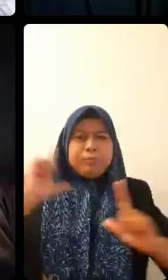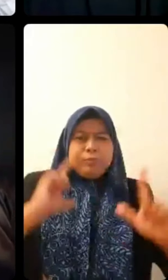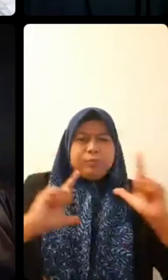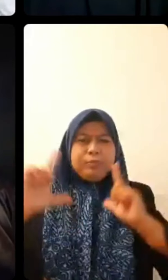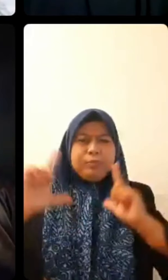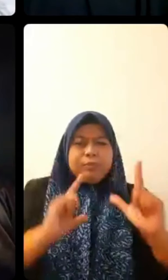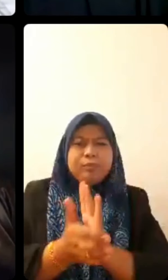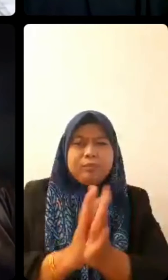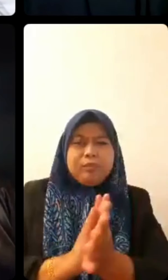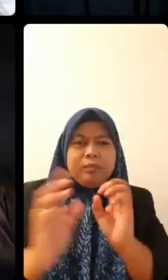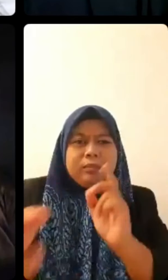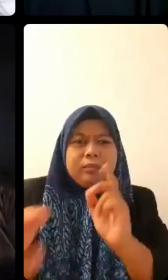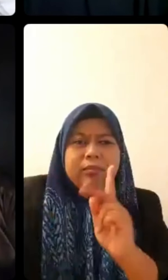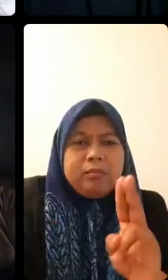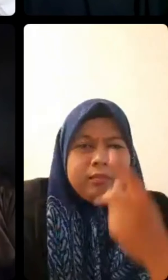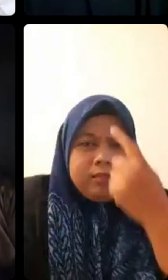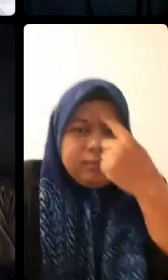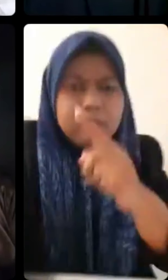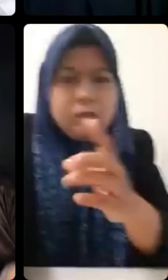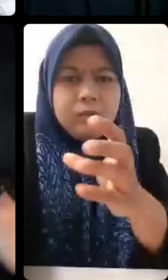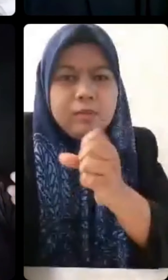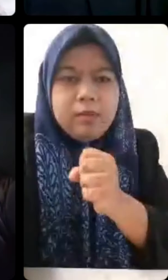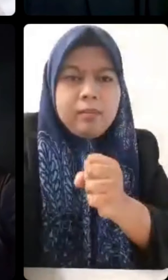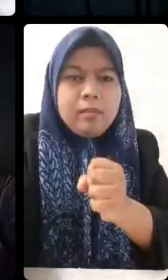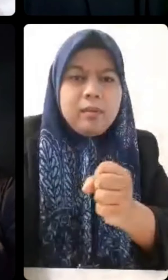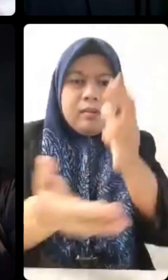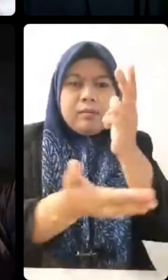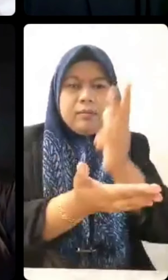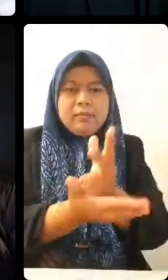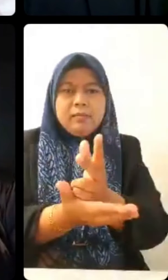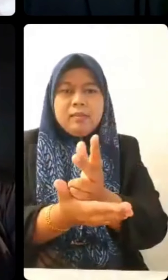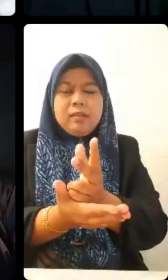mendapatkan pakikan dan tandas OKU.